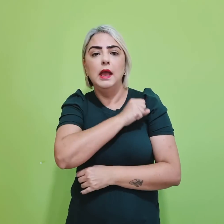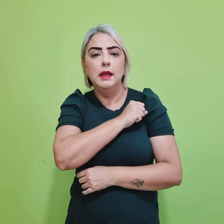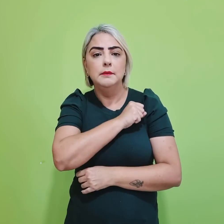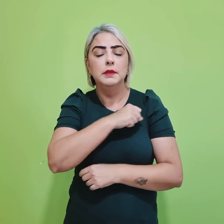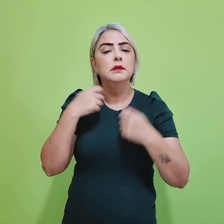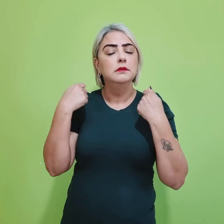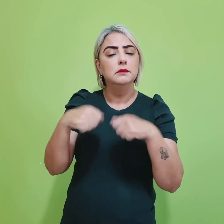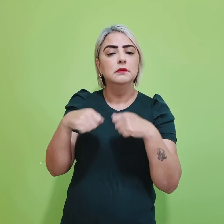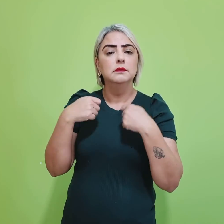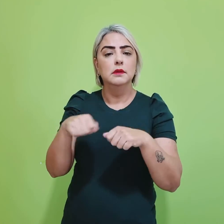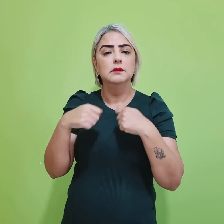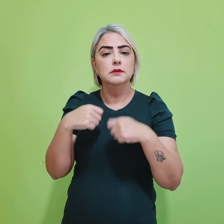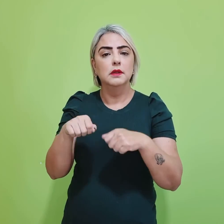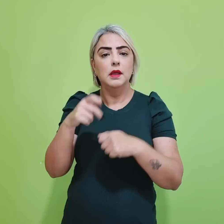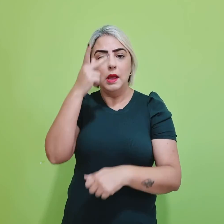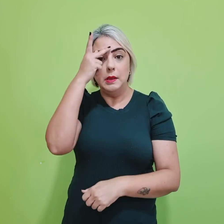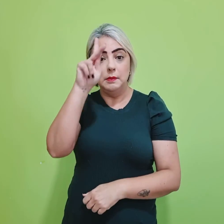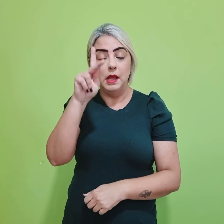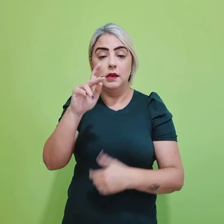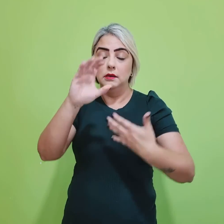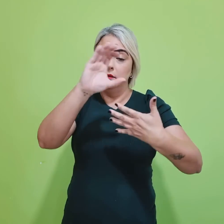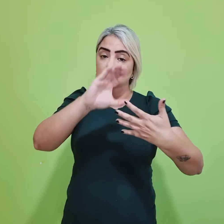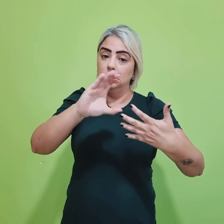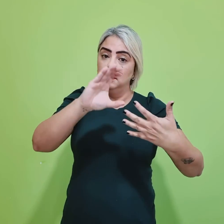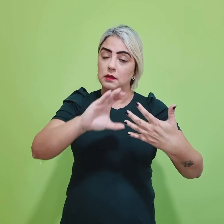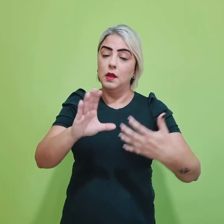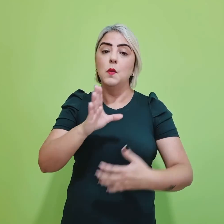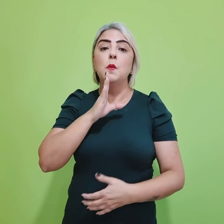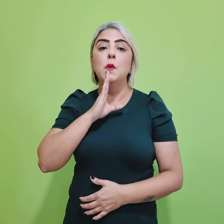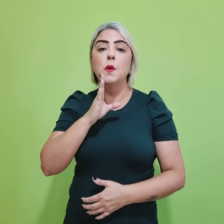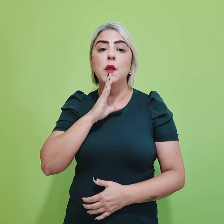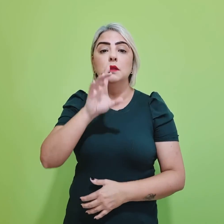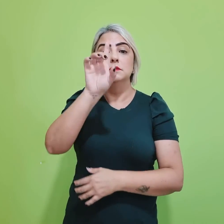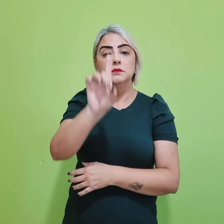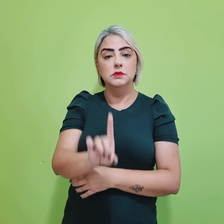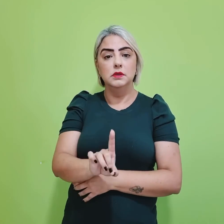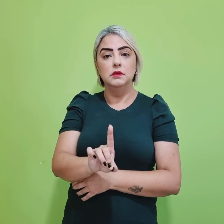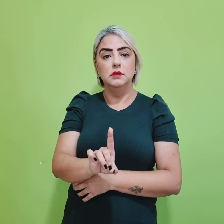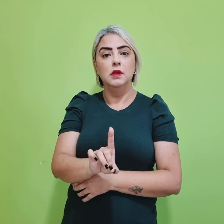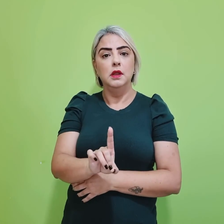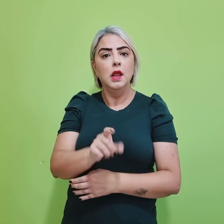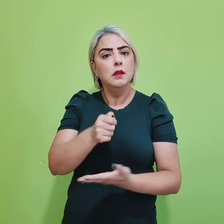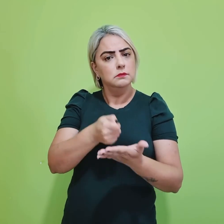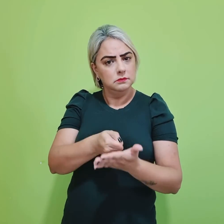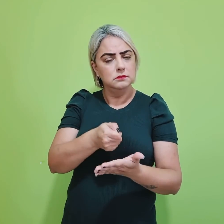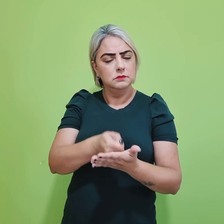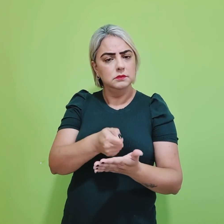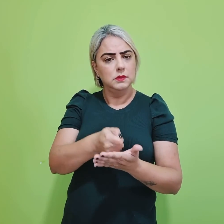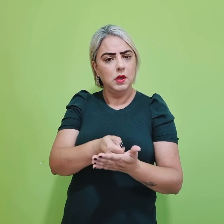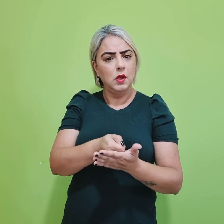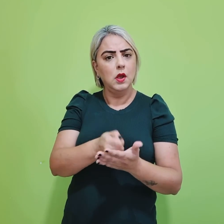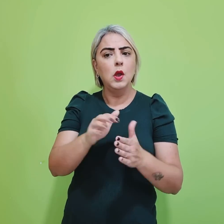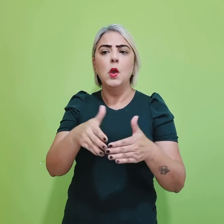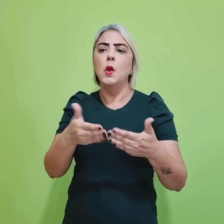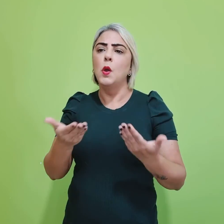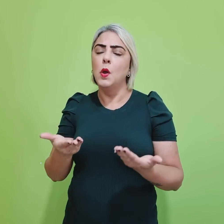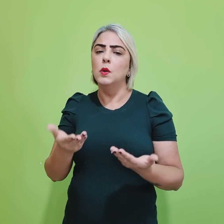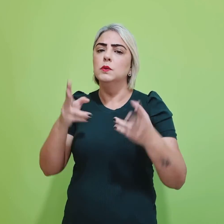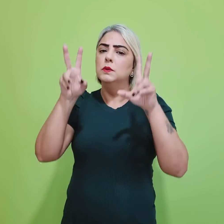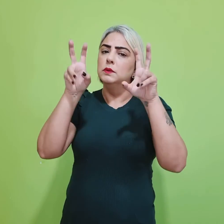rápidas e necessárias para que a categoria conheça seus direitos e deveres quando o assunto